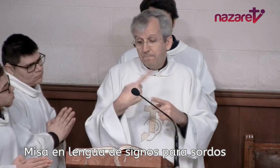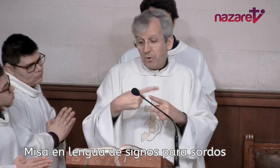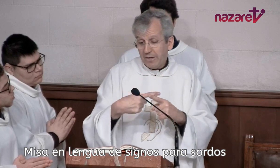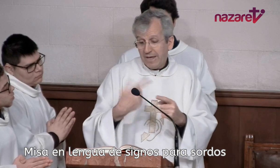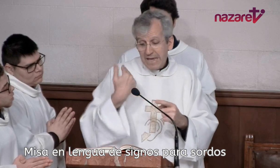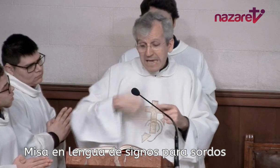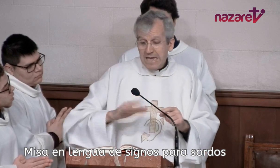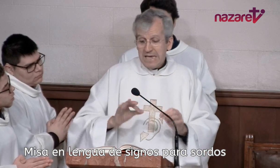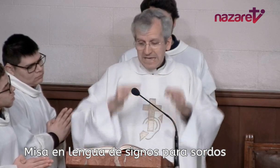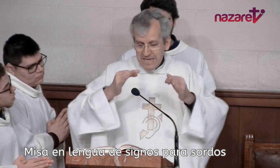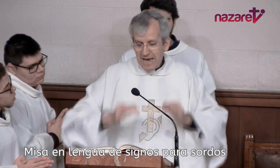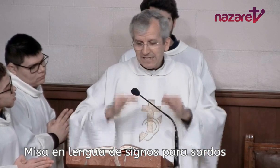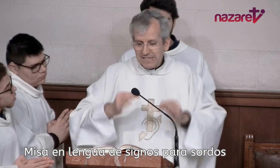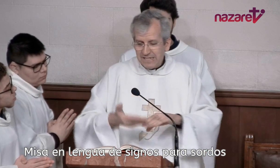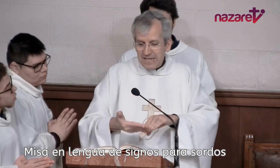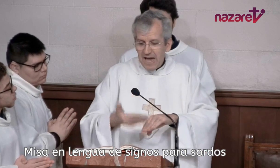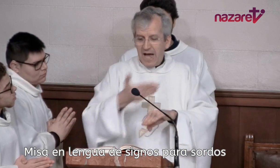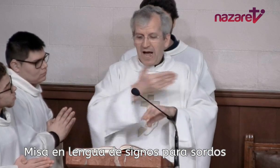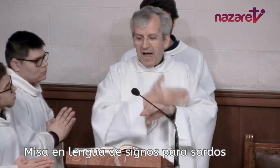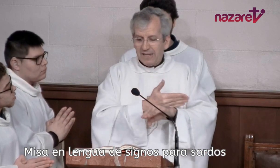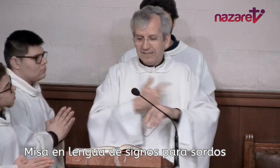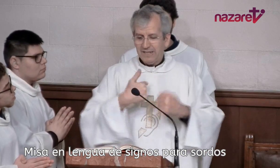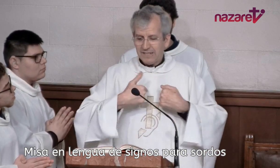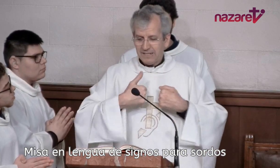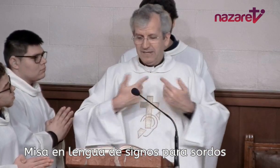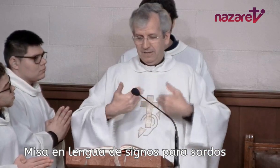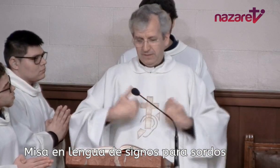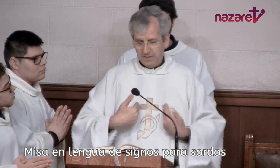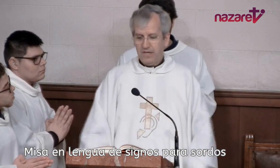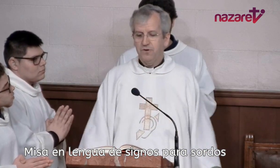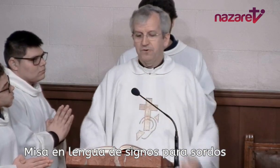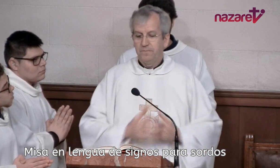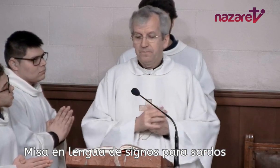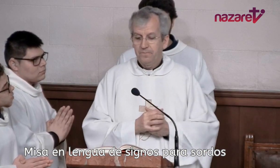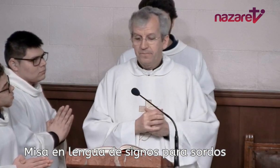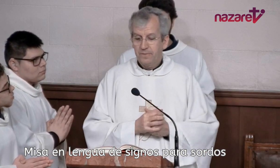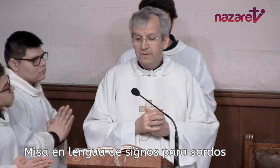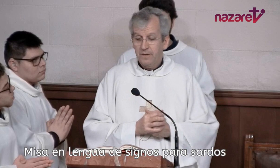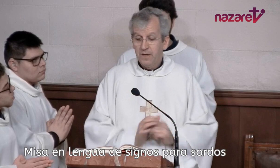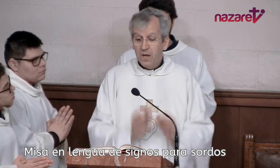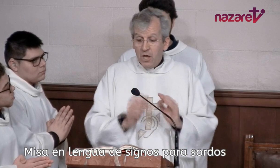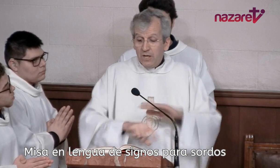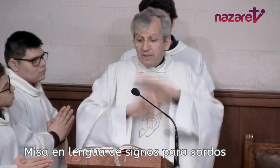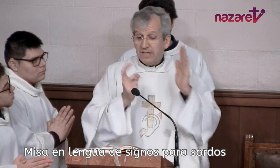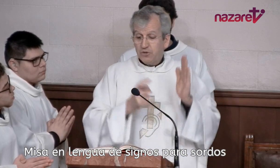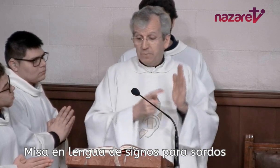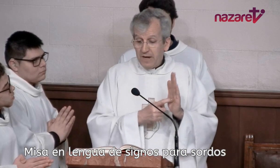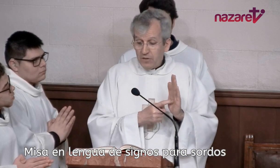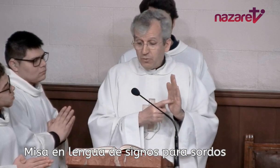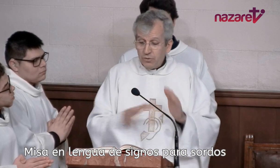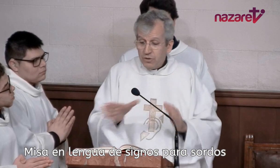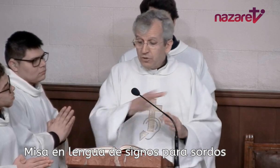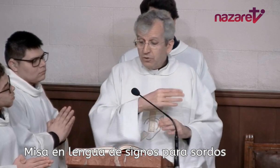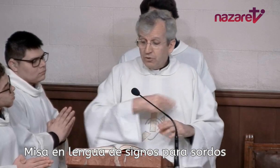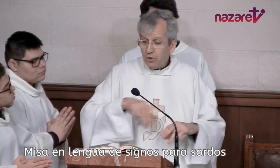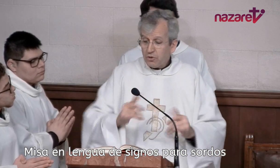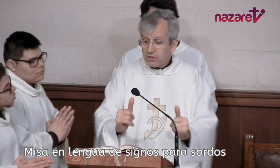porque ya existía antes que yo. De su plenitud, todos